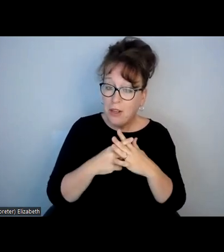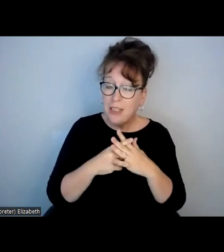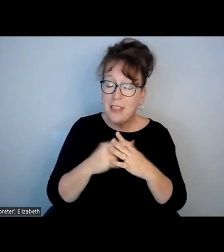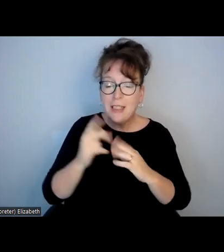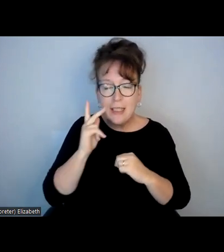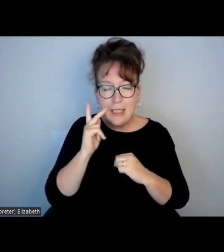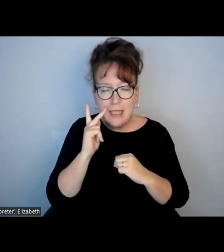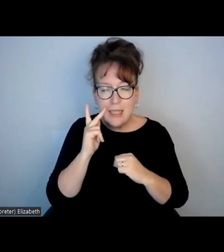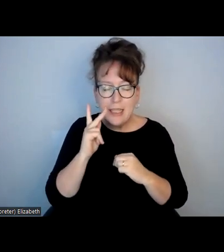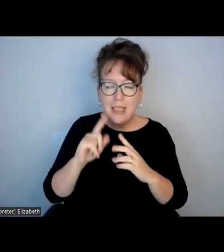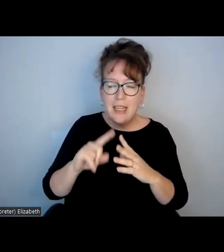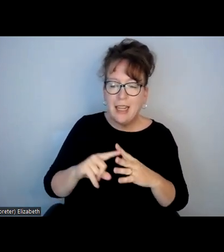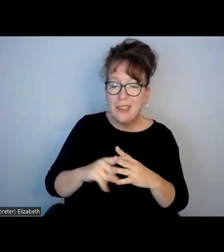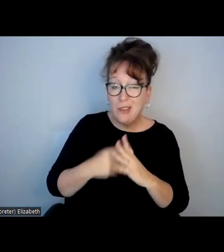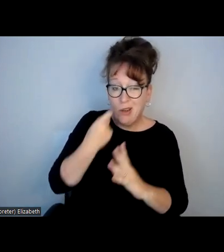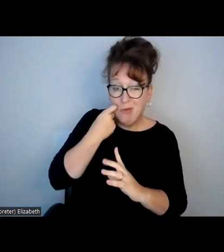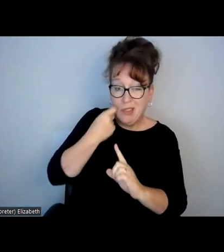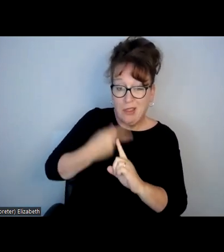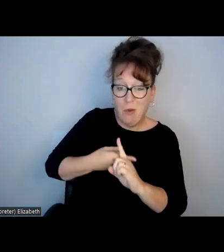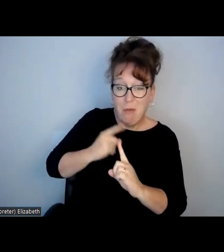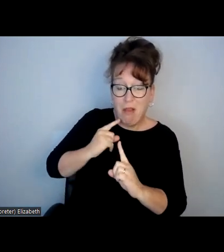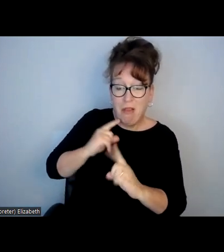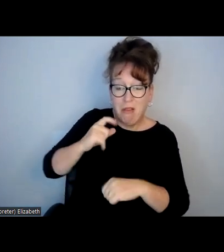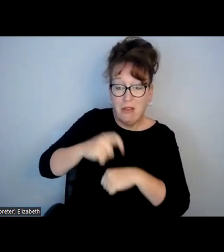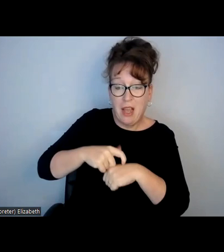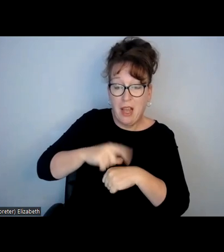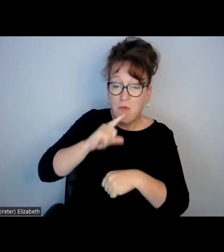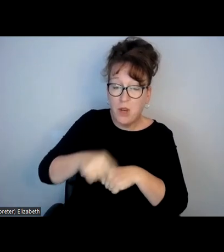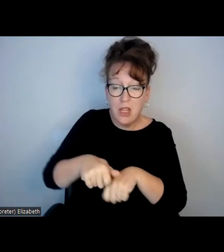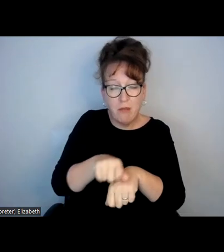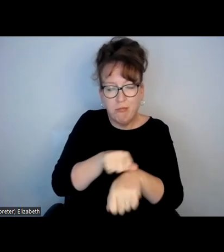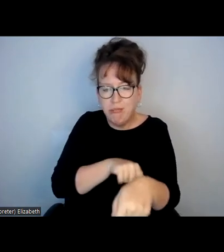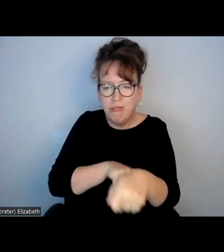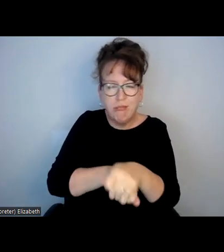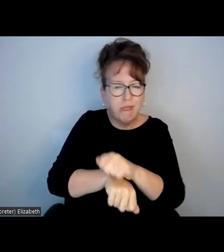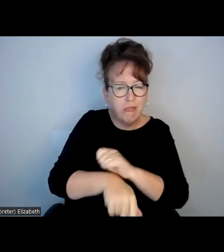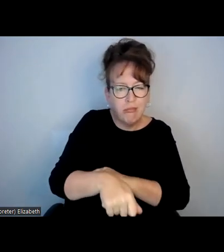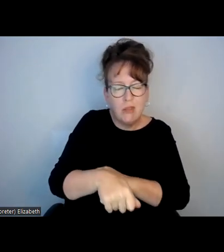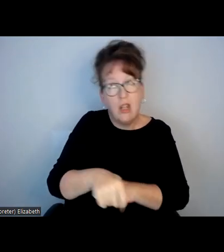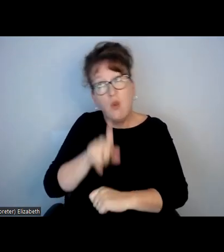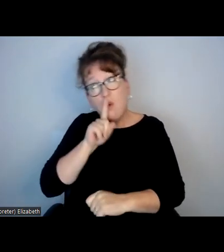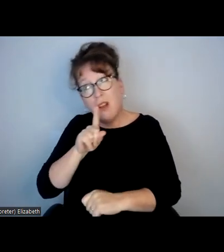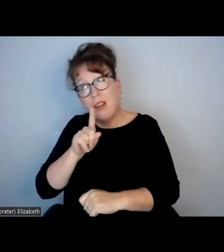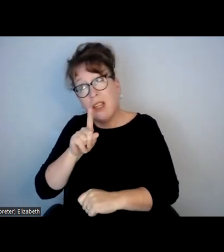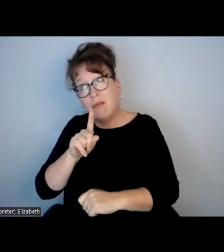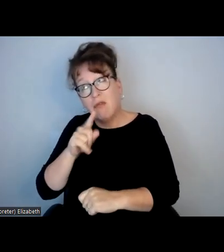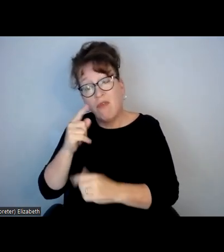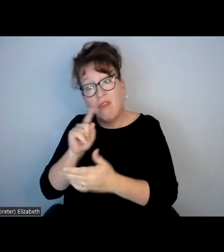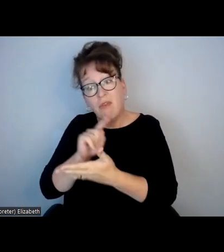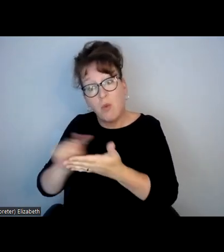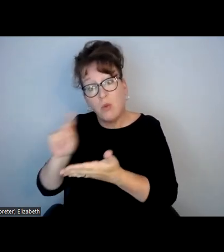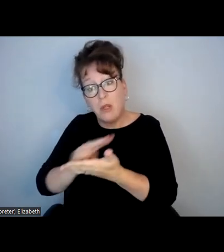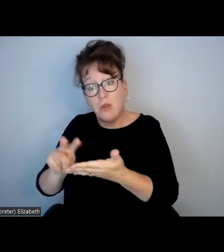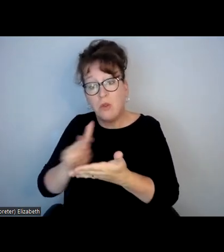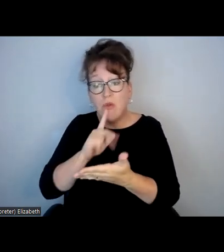hemos comenzado en el último mes más o menos O tal vez en las últimas